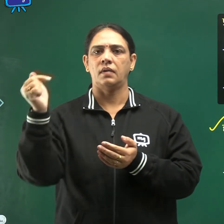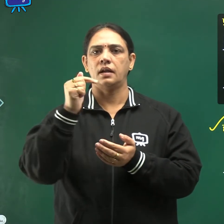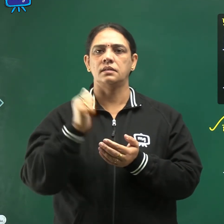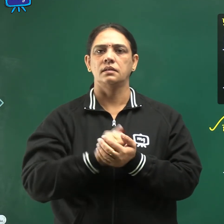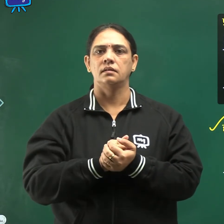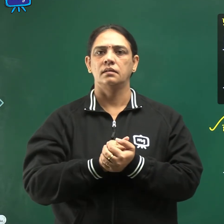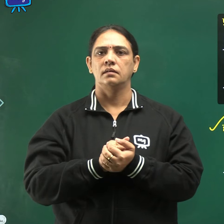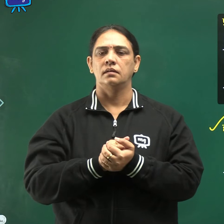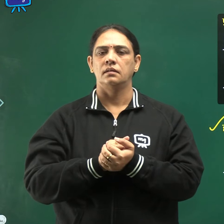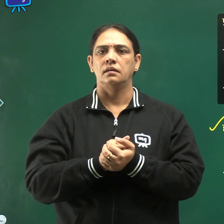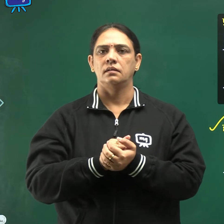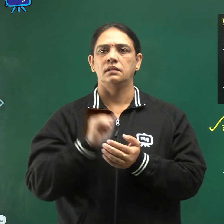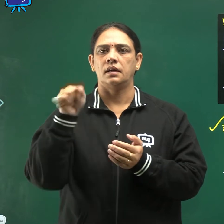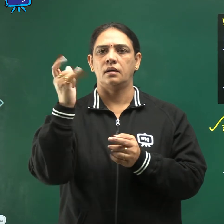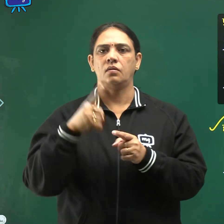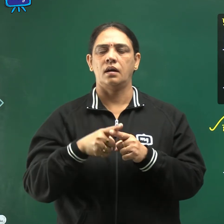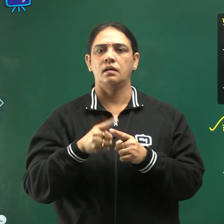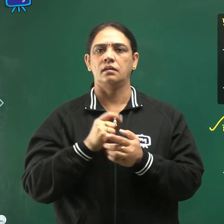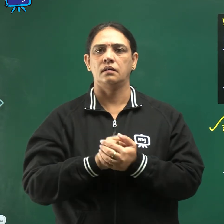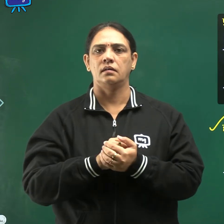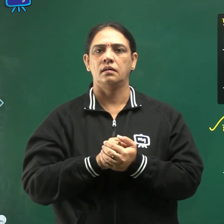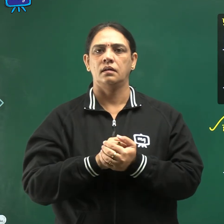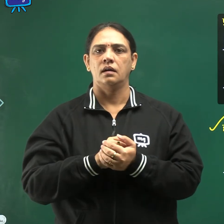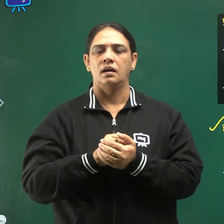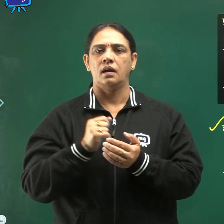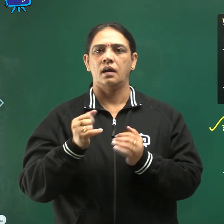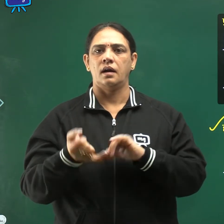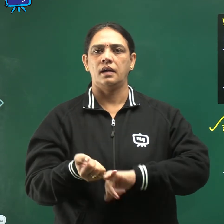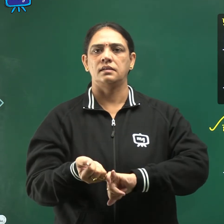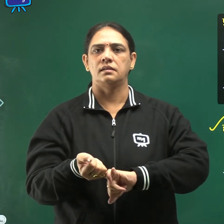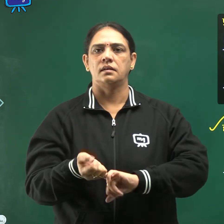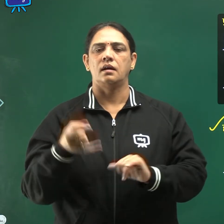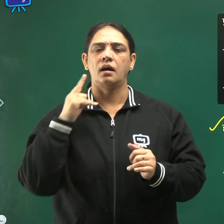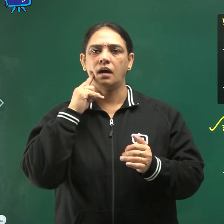माइनस 6 गुणा साइन